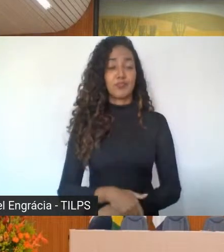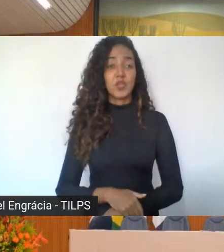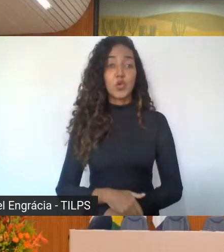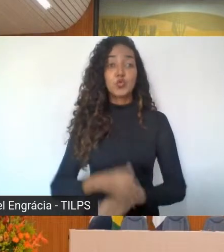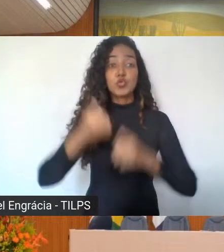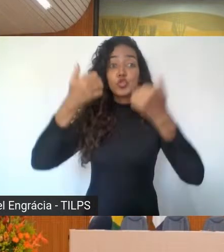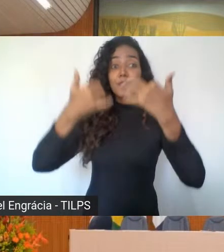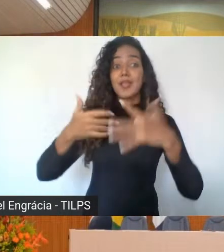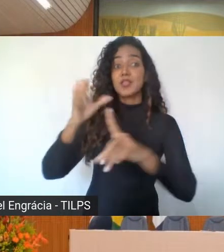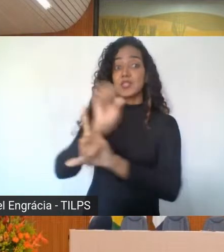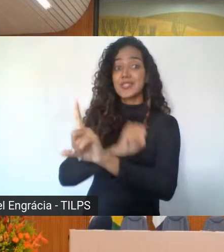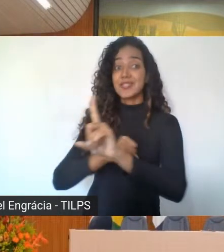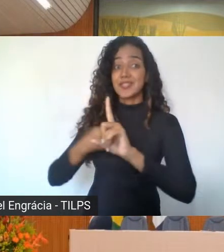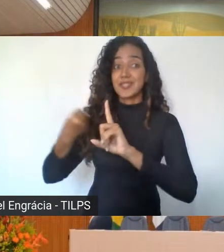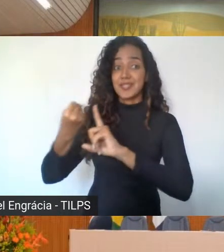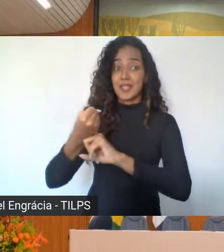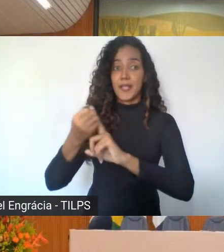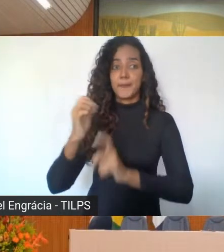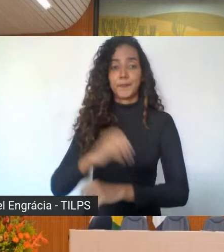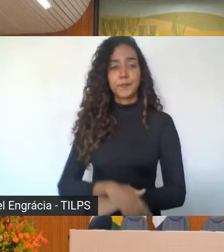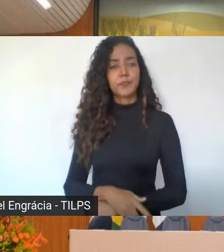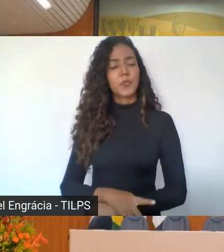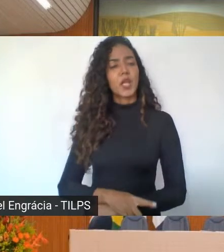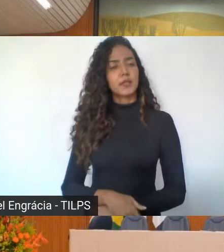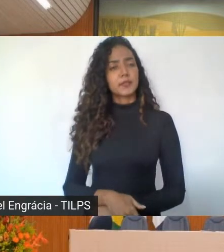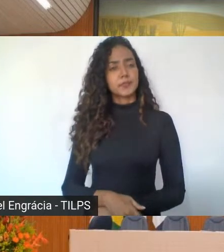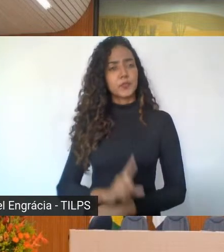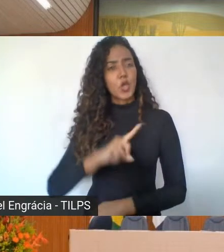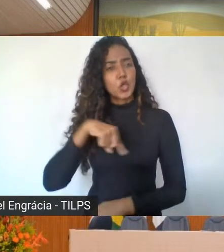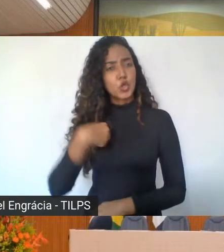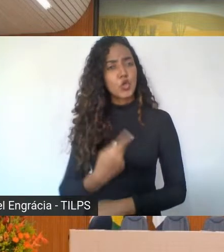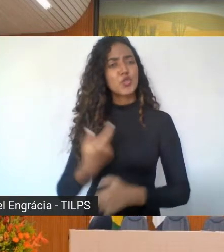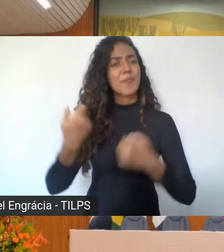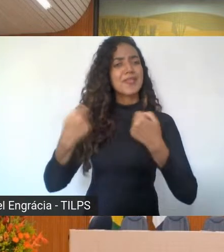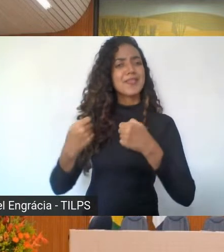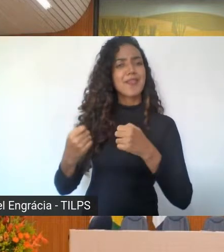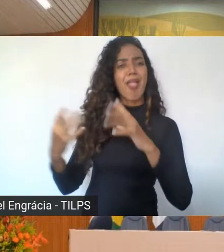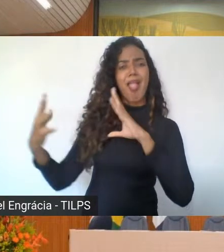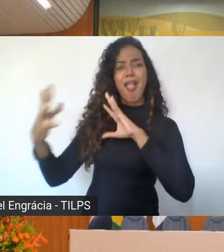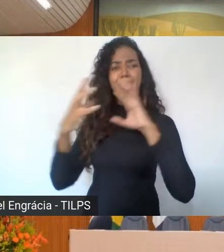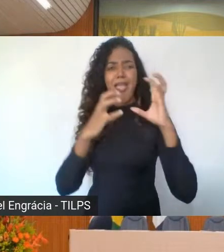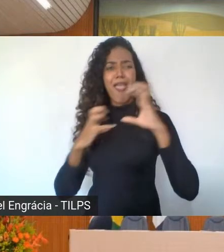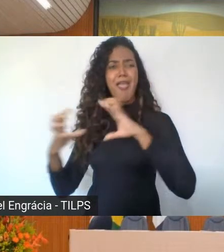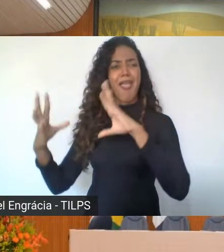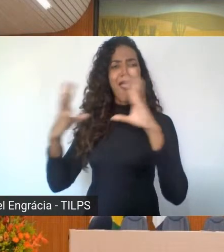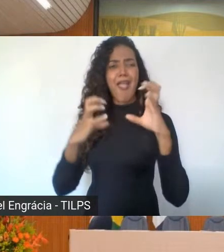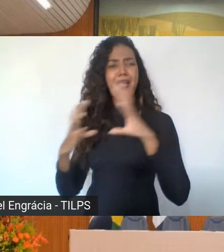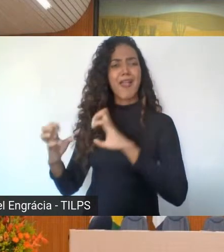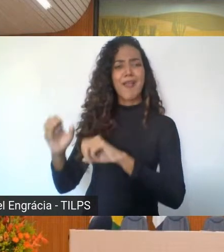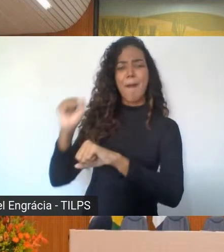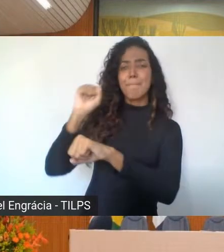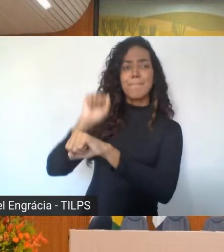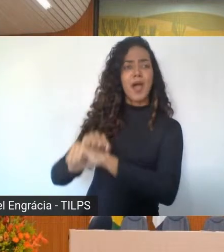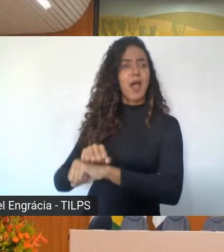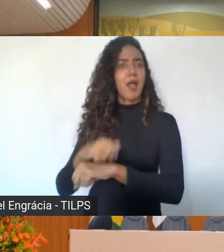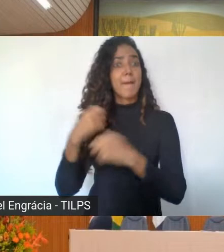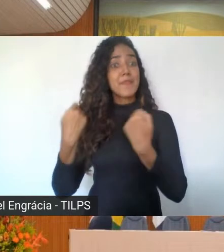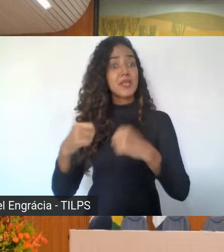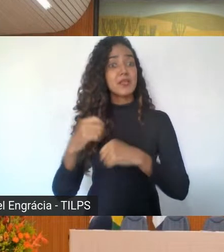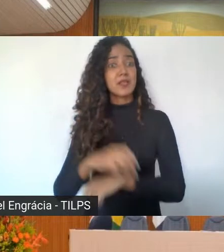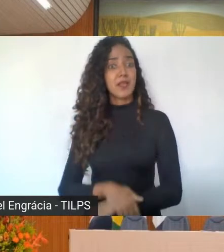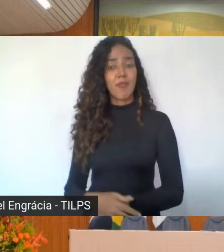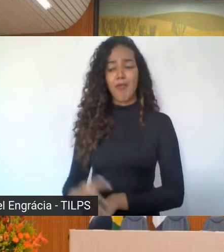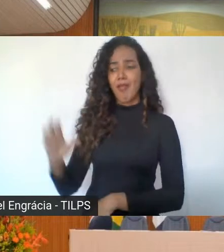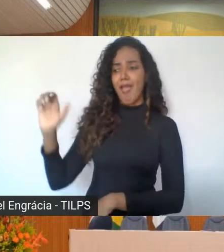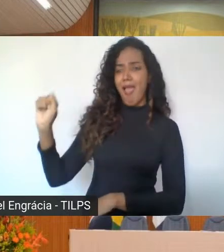Nós precisamos parar com essa discussão de A ou de B, entender que